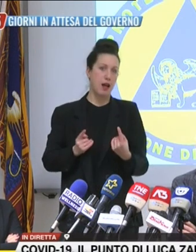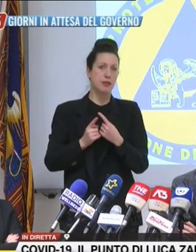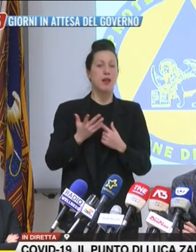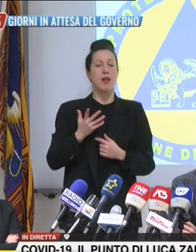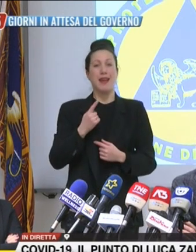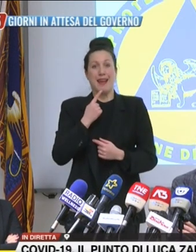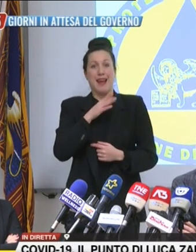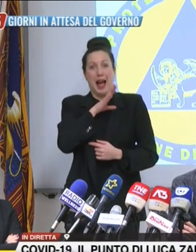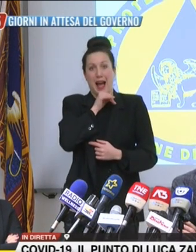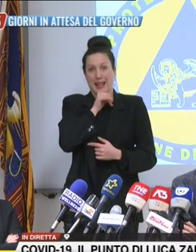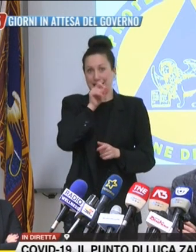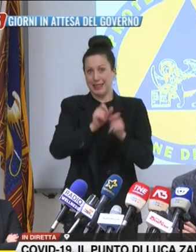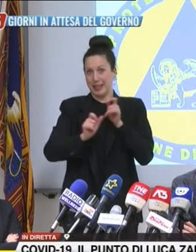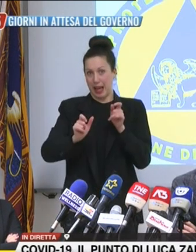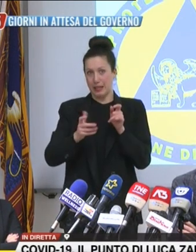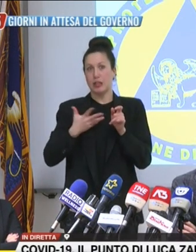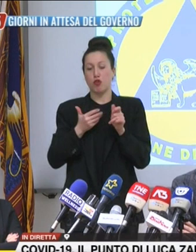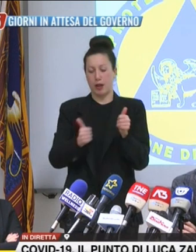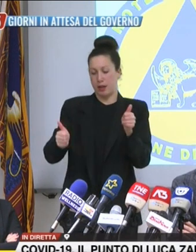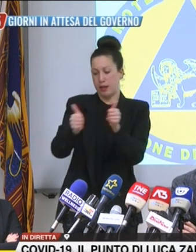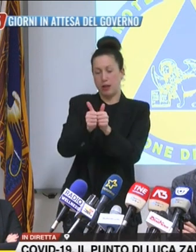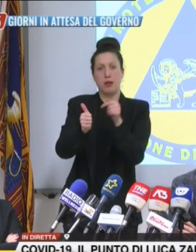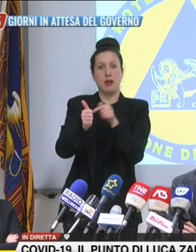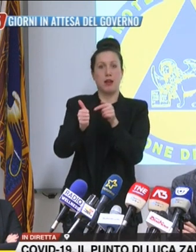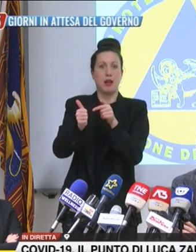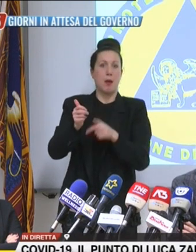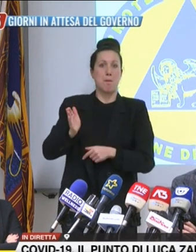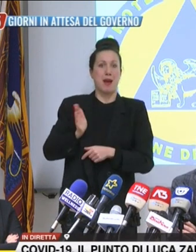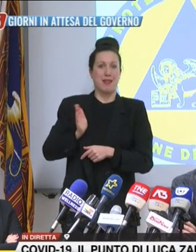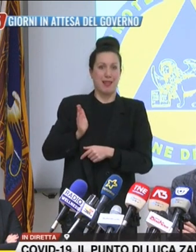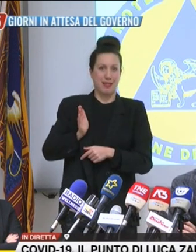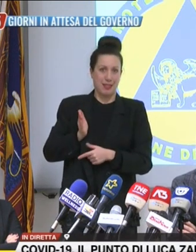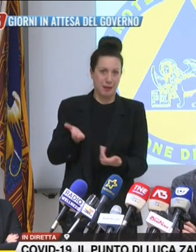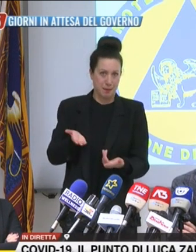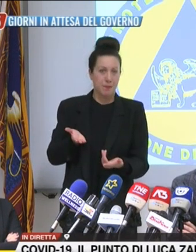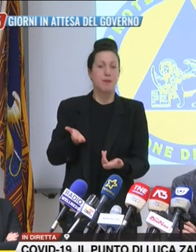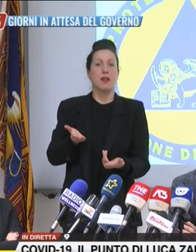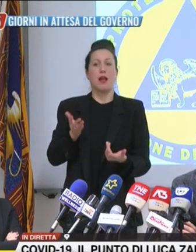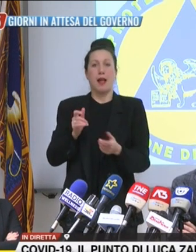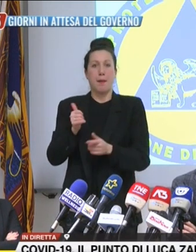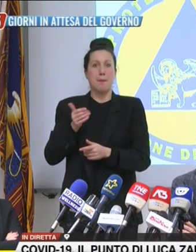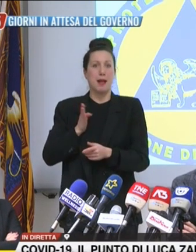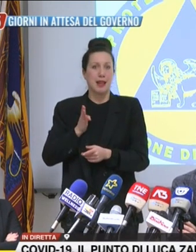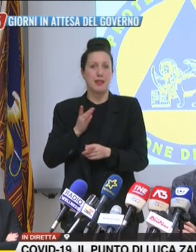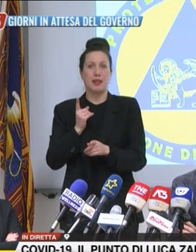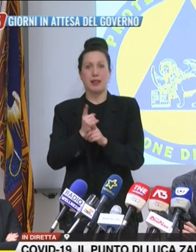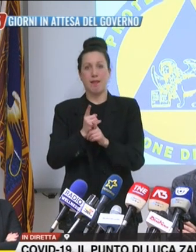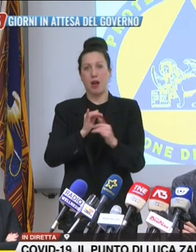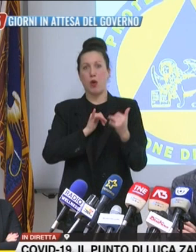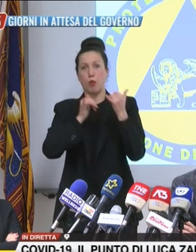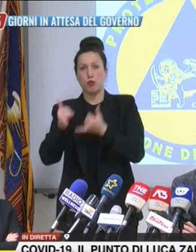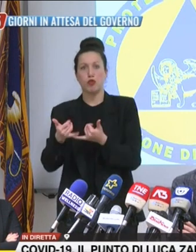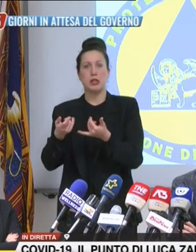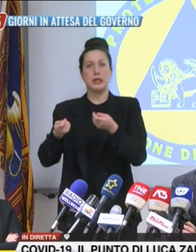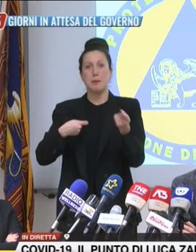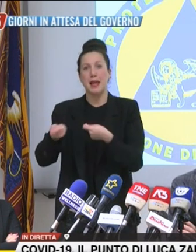che dicono appunto, come si può intuire, certo, queste persone devono fare la spesa, devono uscire, devono andare dal medico, bisognerebbe